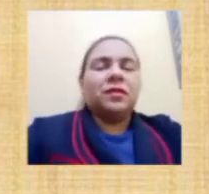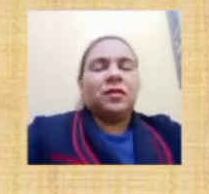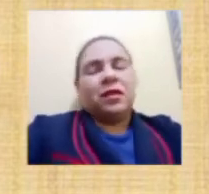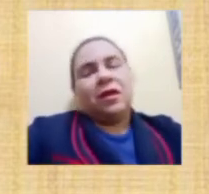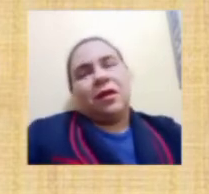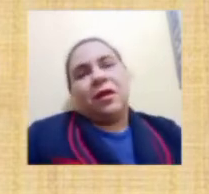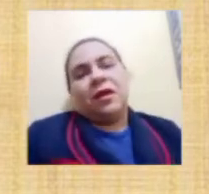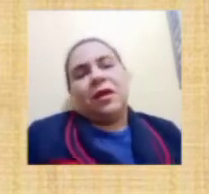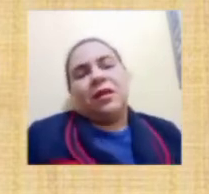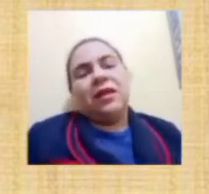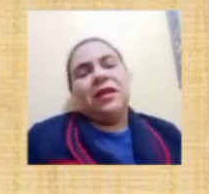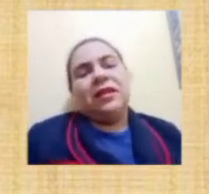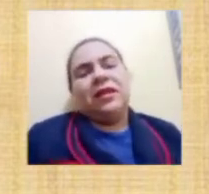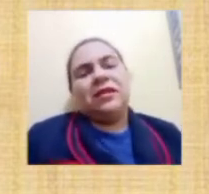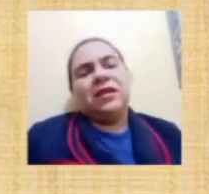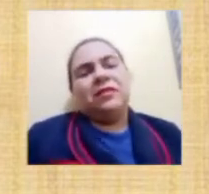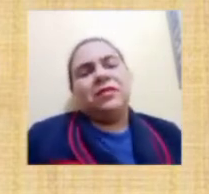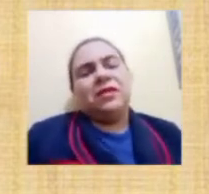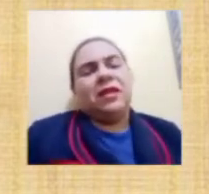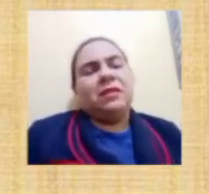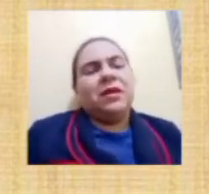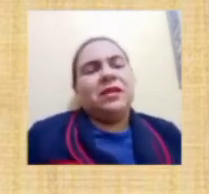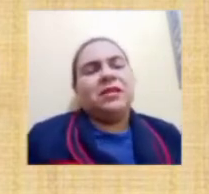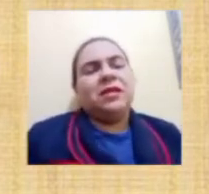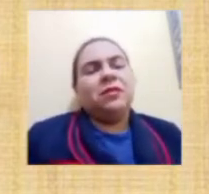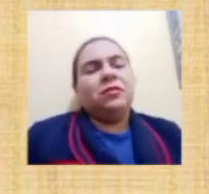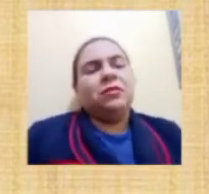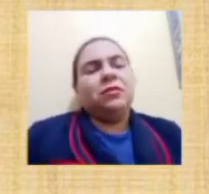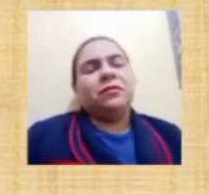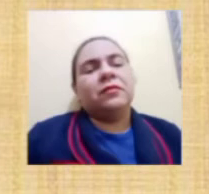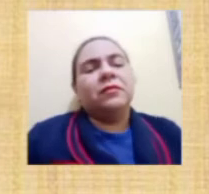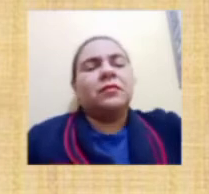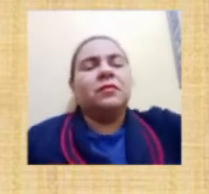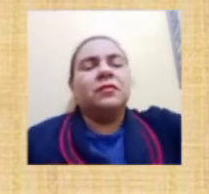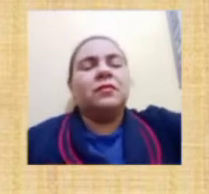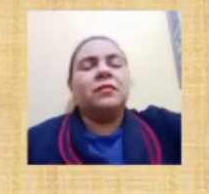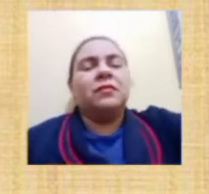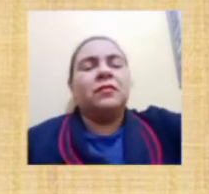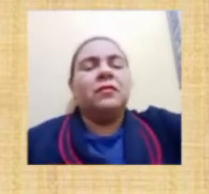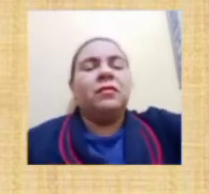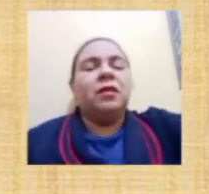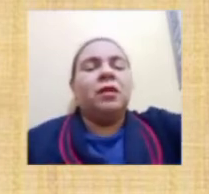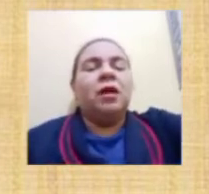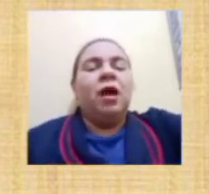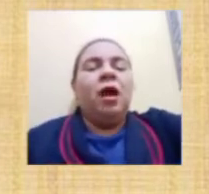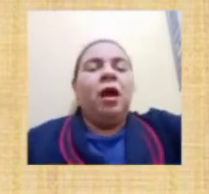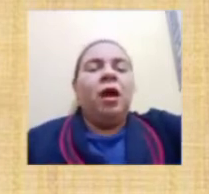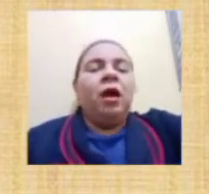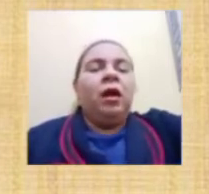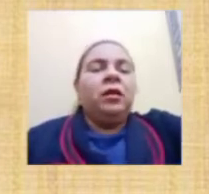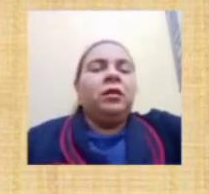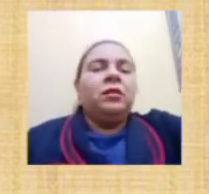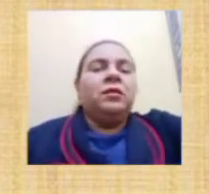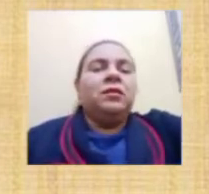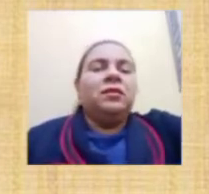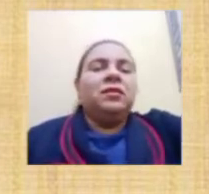vamos para a próxima. desculpa, fiquei na frente aqui do detetive. Não pode, né?